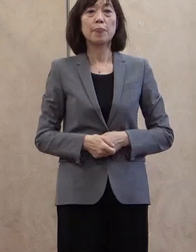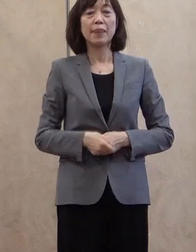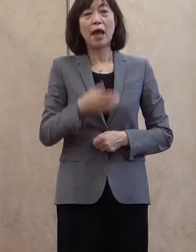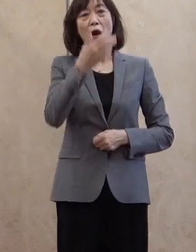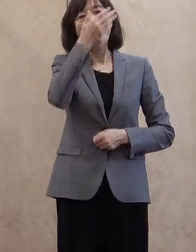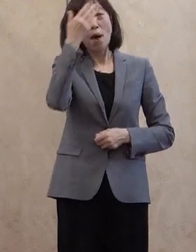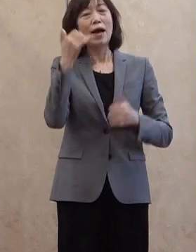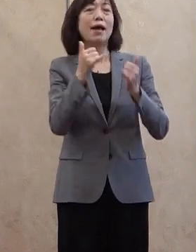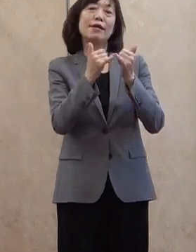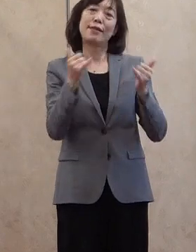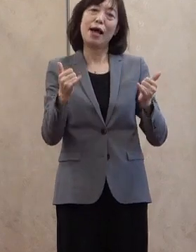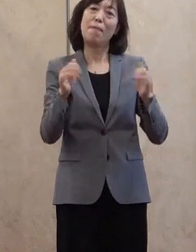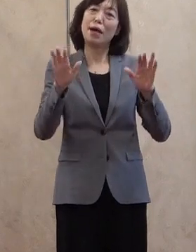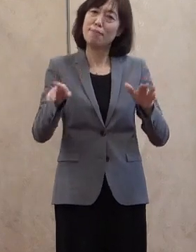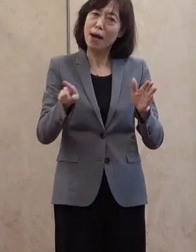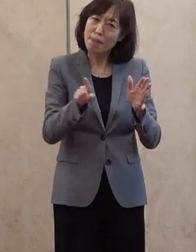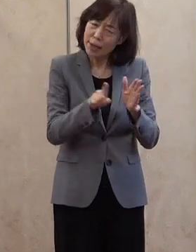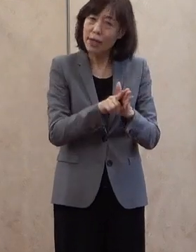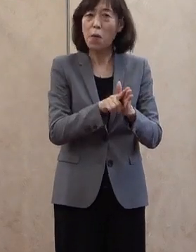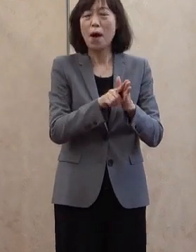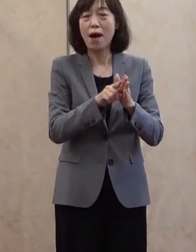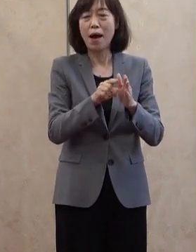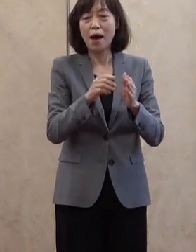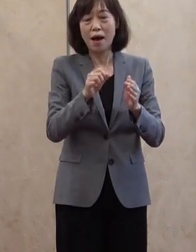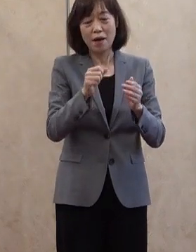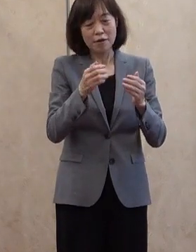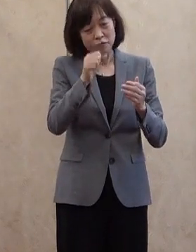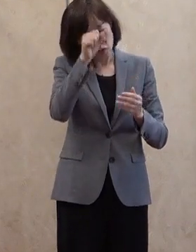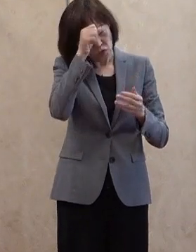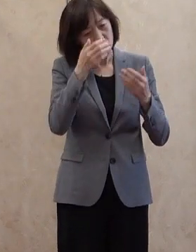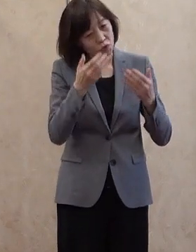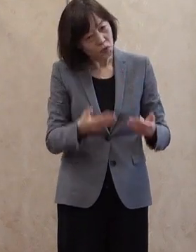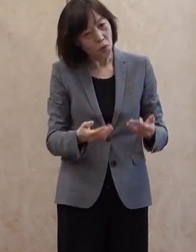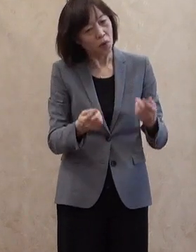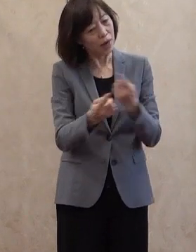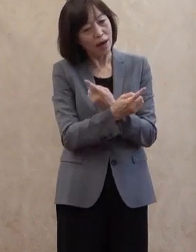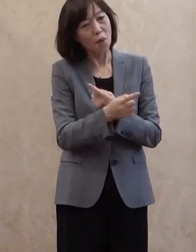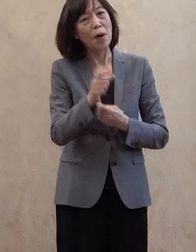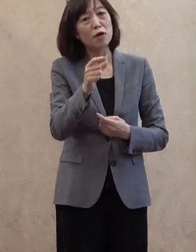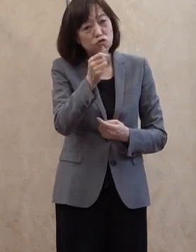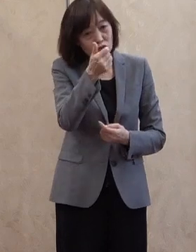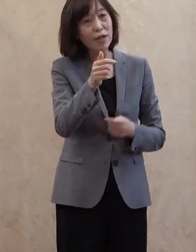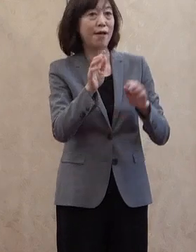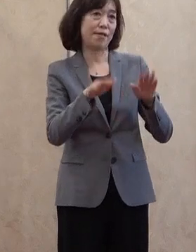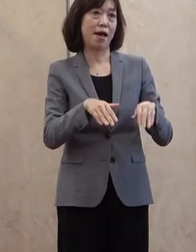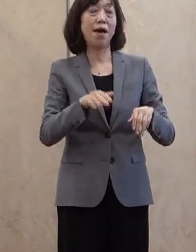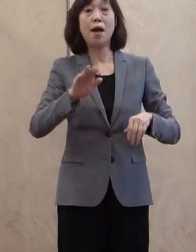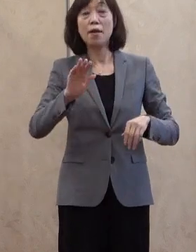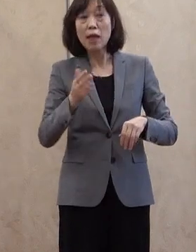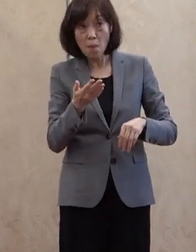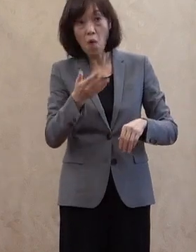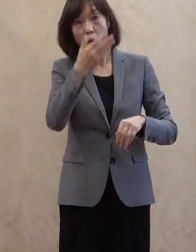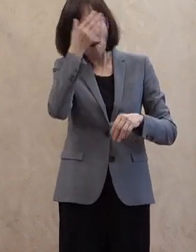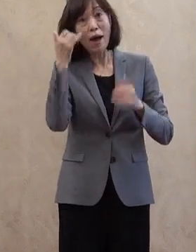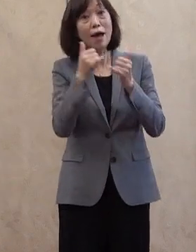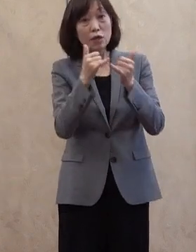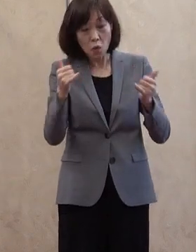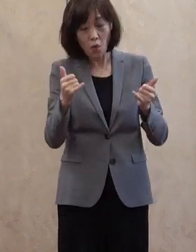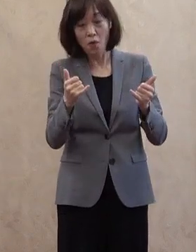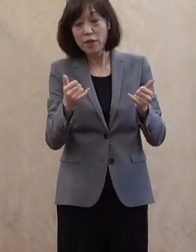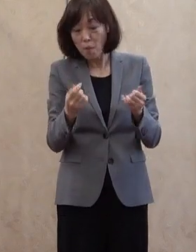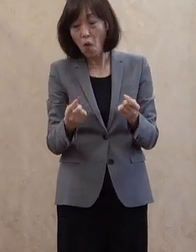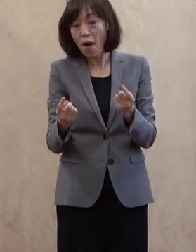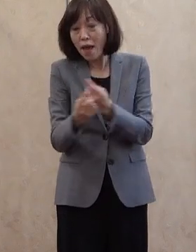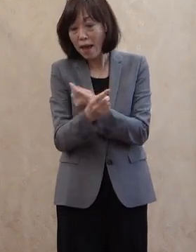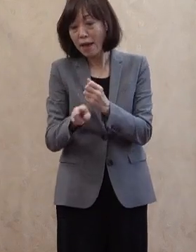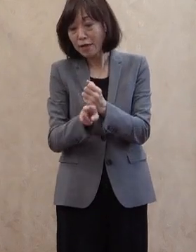若い方はこれまでなかなか重症する方は少ないということでしたが、やはりこの重症化率も若い方でもこの変異株においては高ま